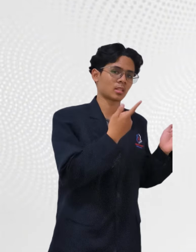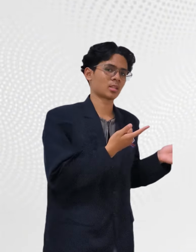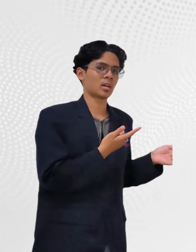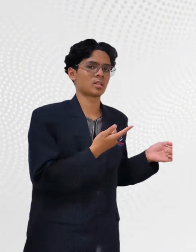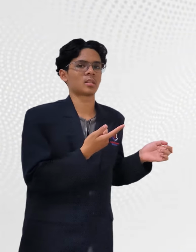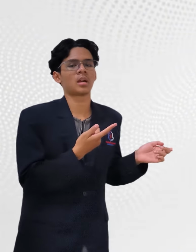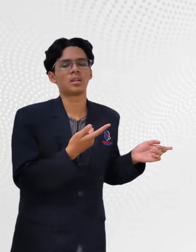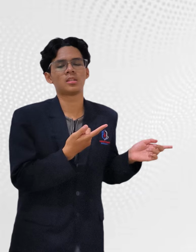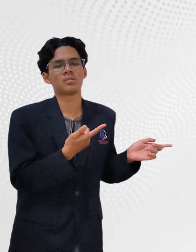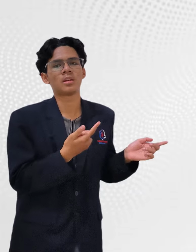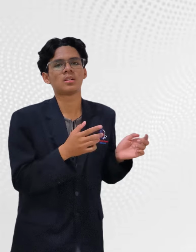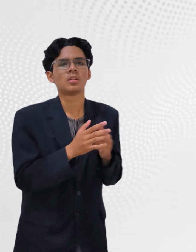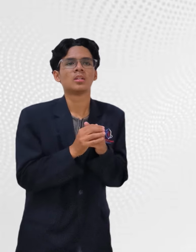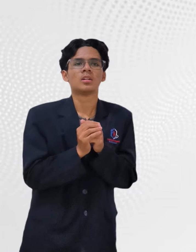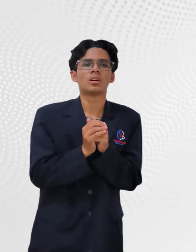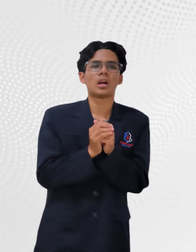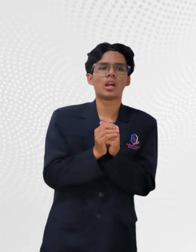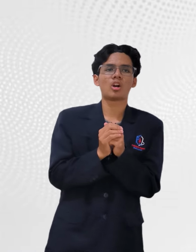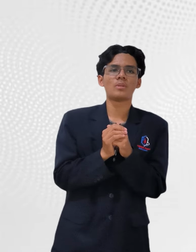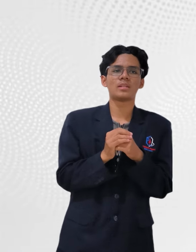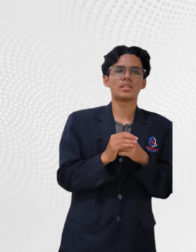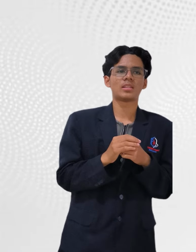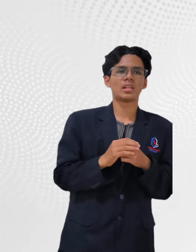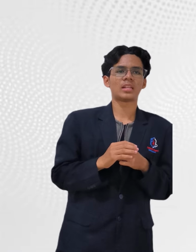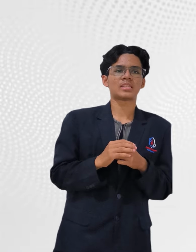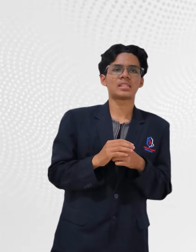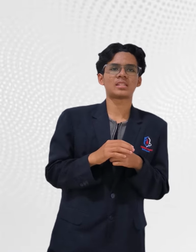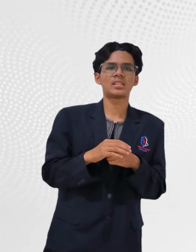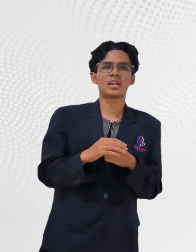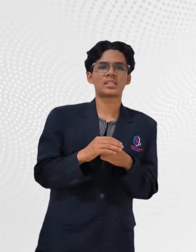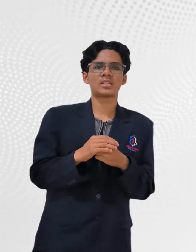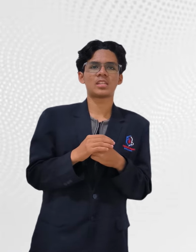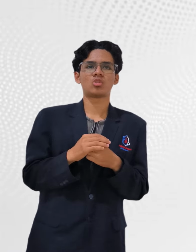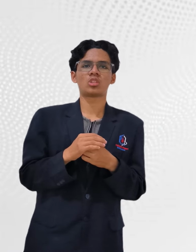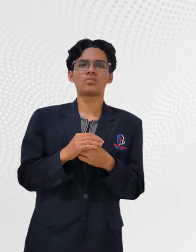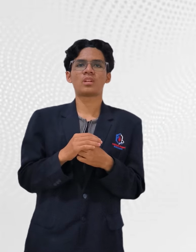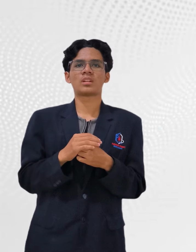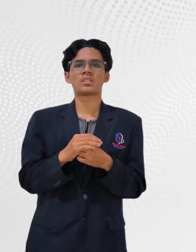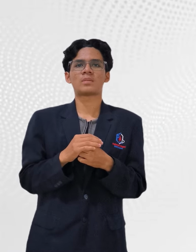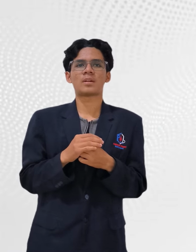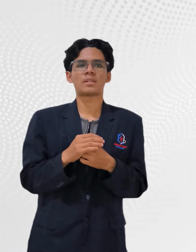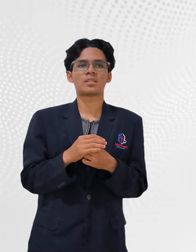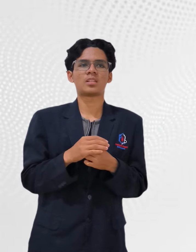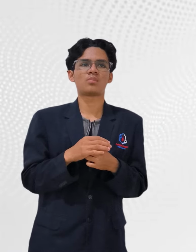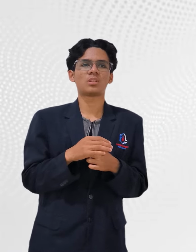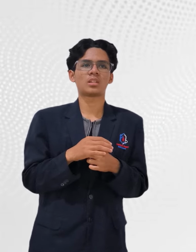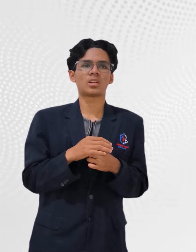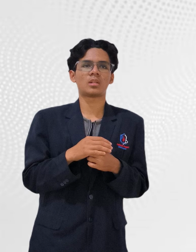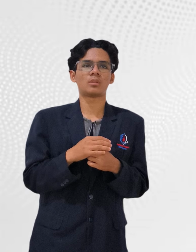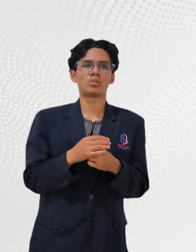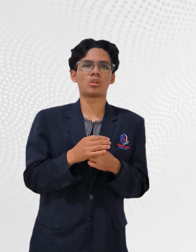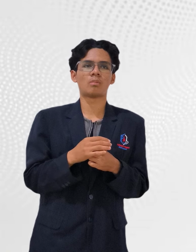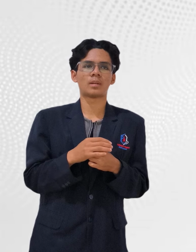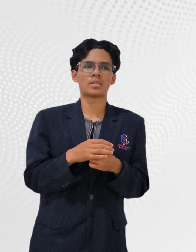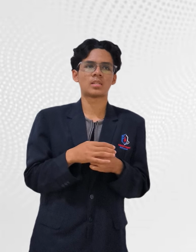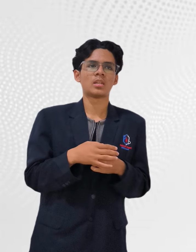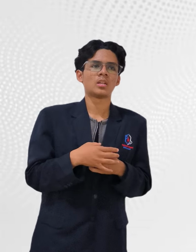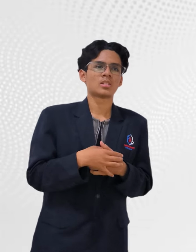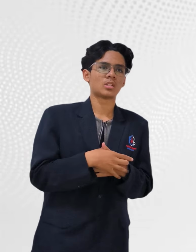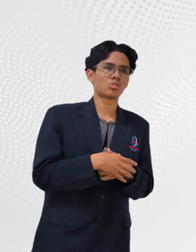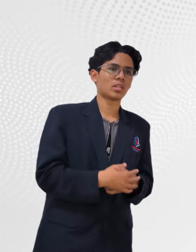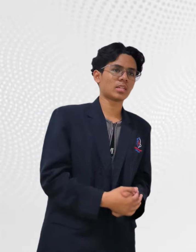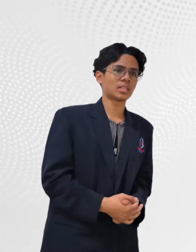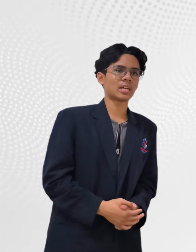Z, akan ada di sebelah. Adalah kombinasi dari resistansi, ekstensi induktif, dan resistansi kapasitif dinyatakan dalam bentuk